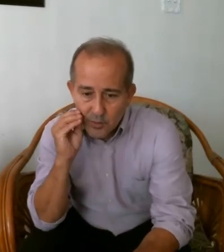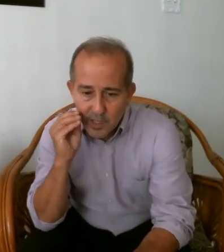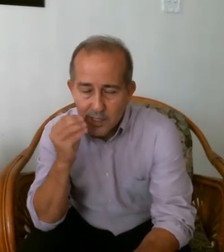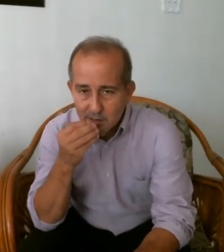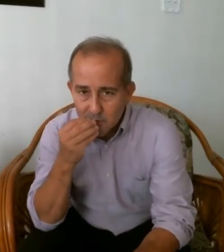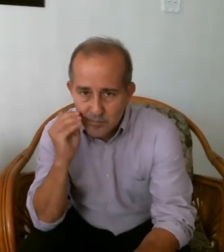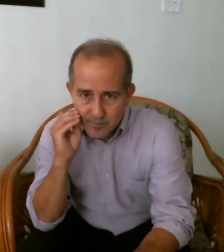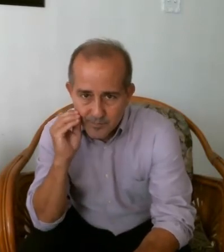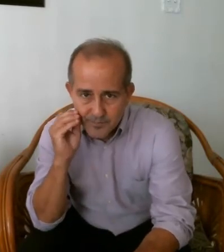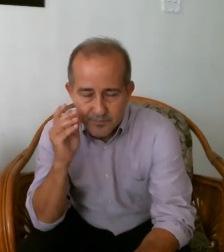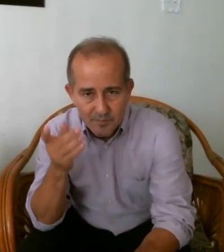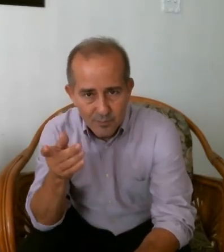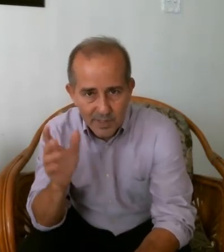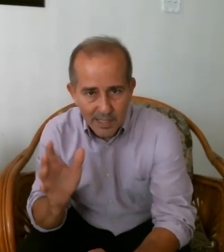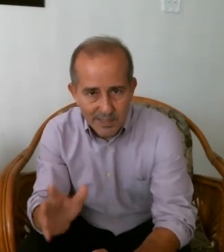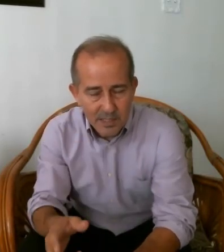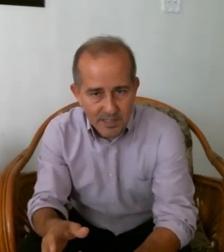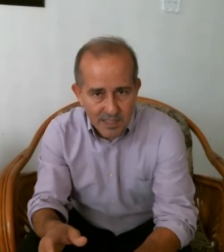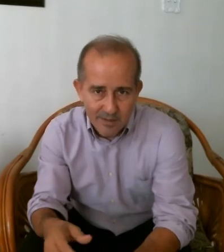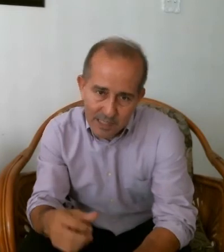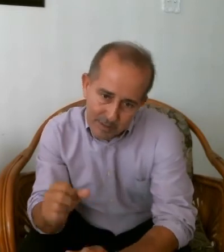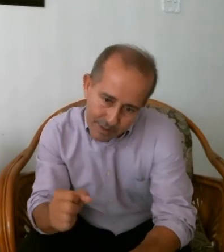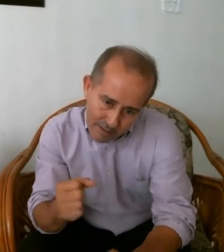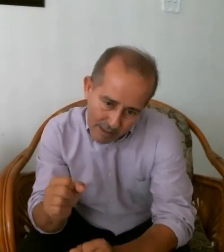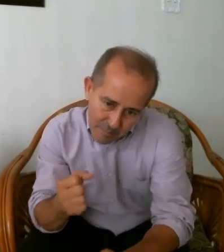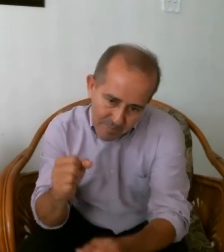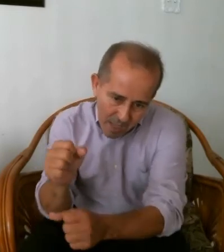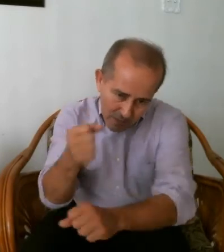hogar. Porque la Cenicienta, ¿verdad?, siempre estaba limpiando.